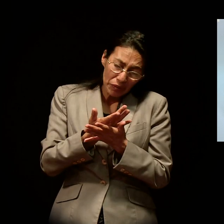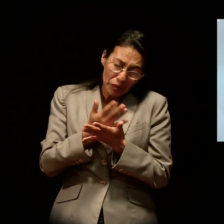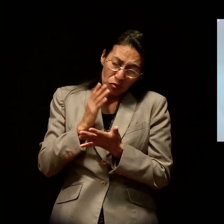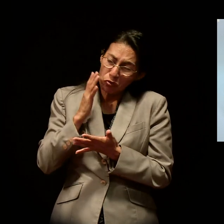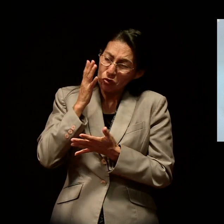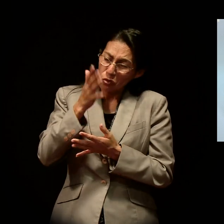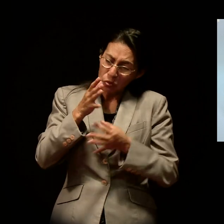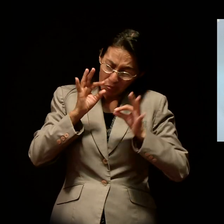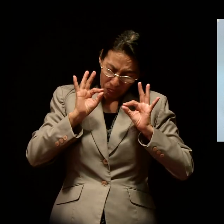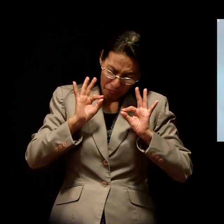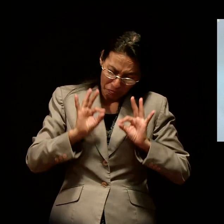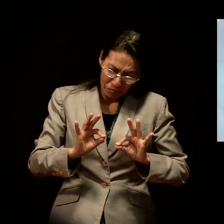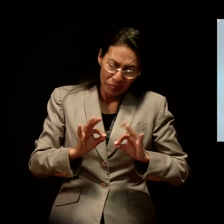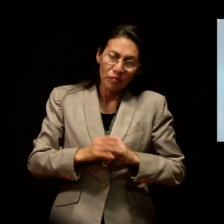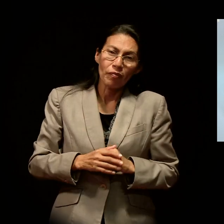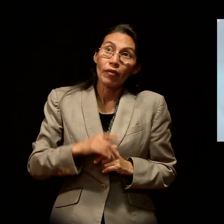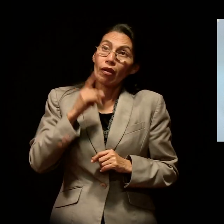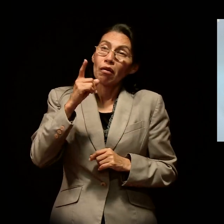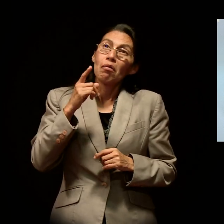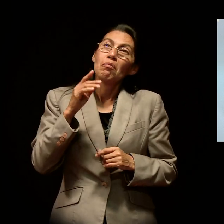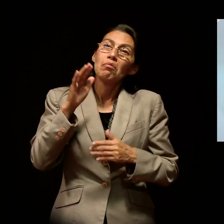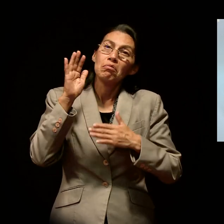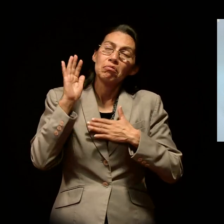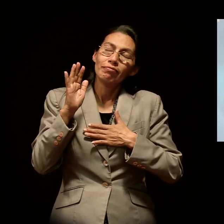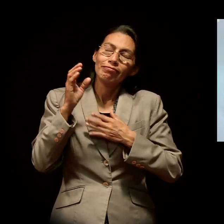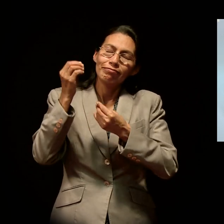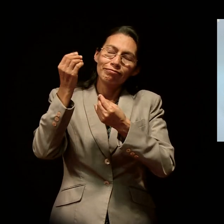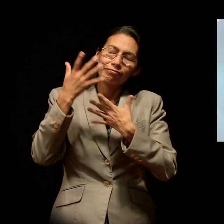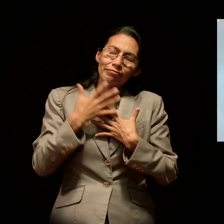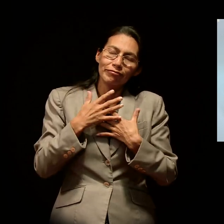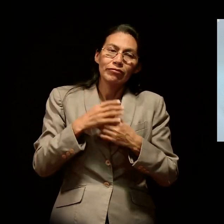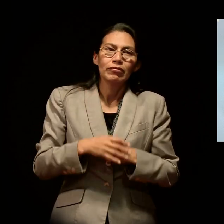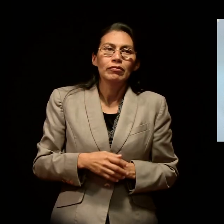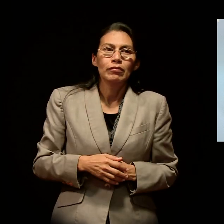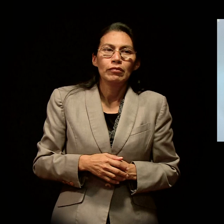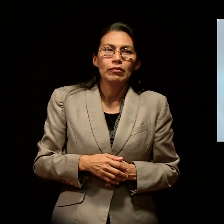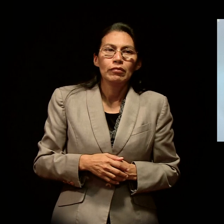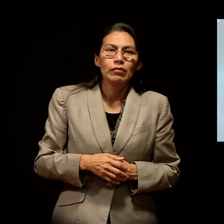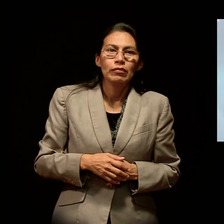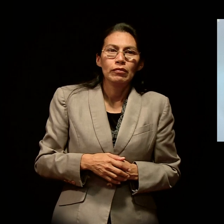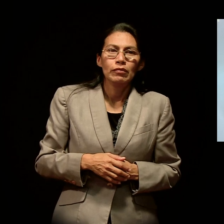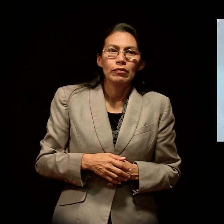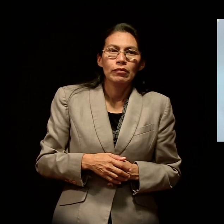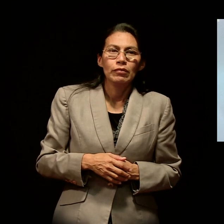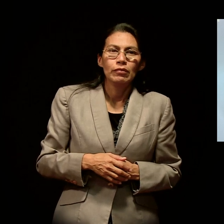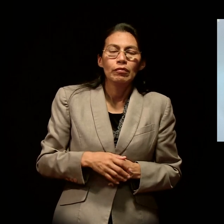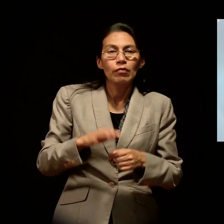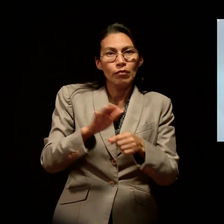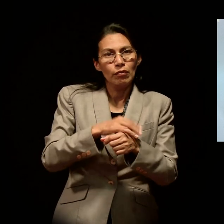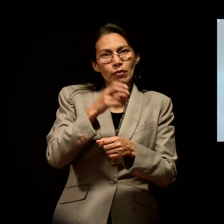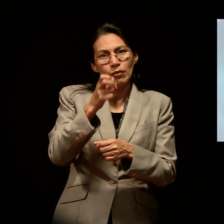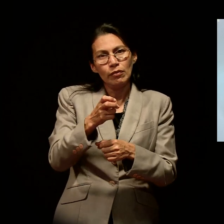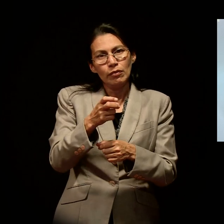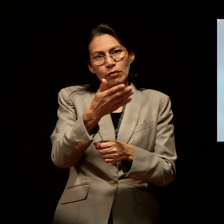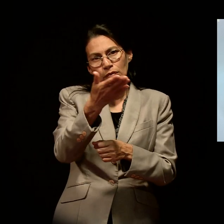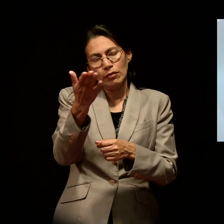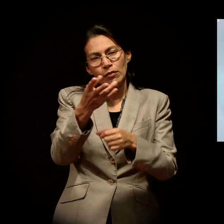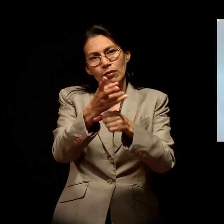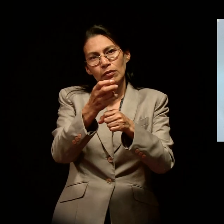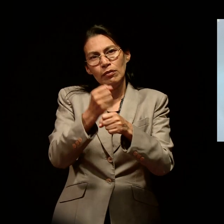Esperanza un Porvenir optimista de acuerdo a sus promesas que están encerradas en Cristo Jesús